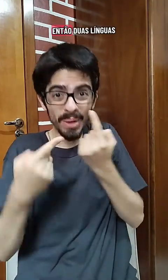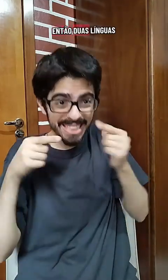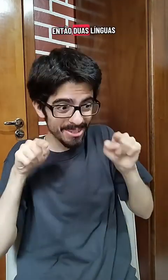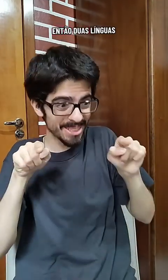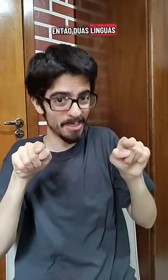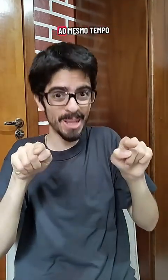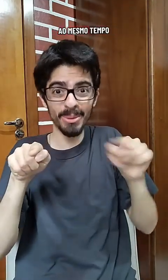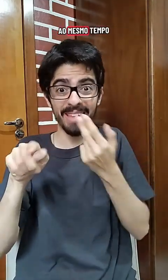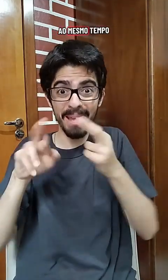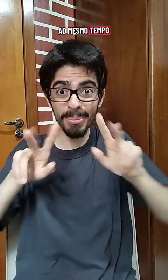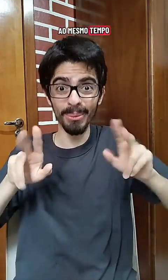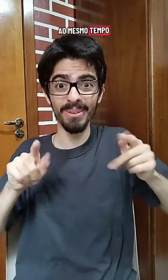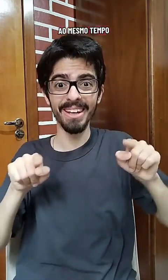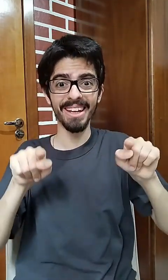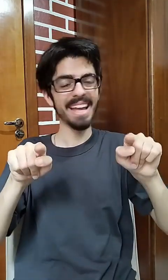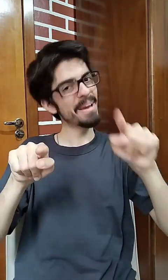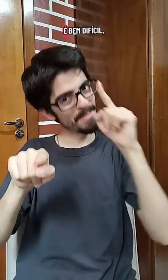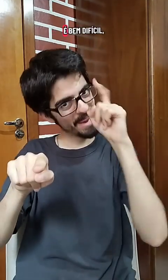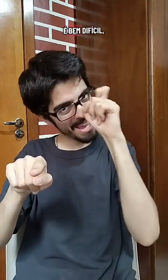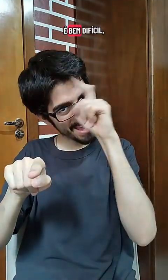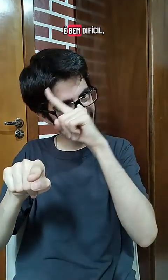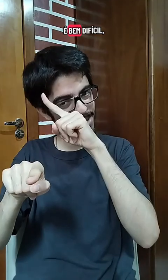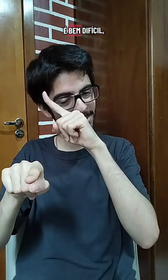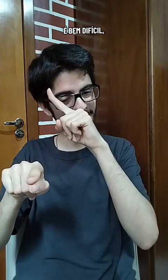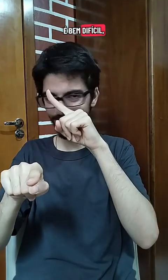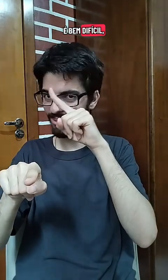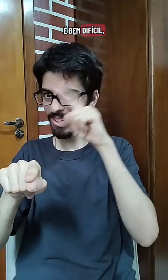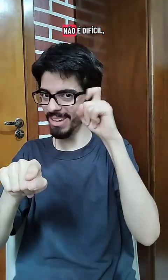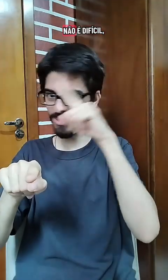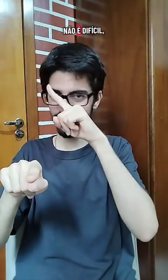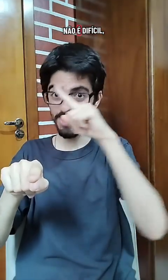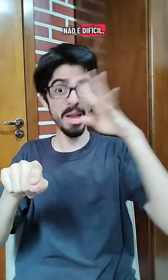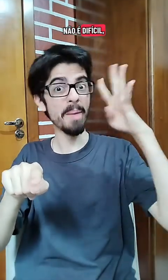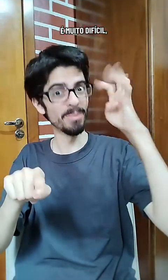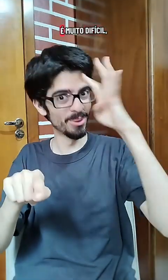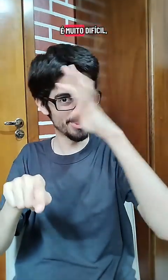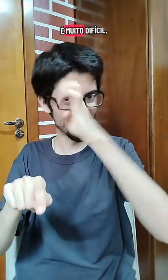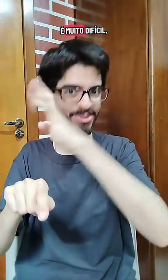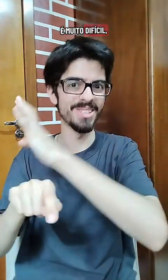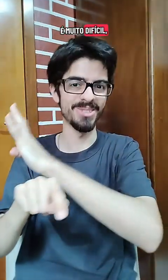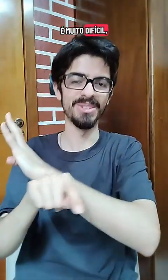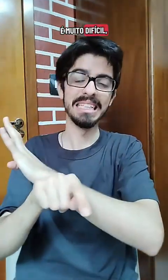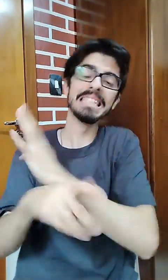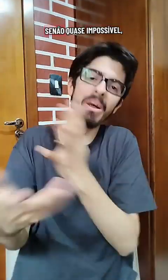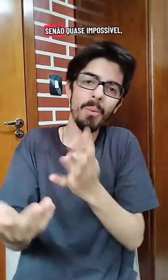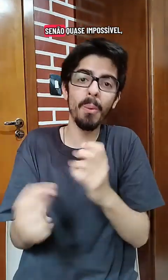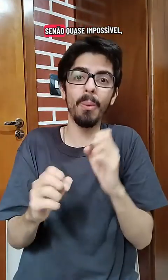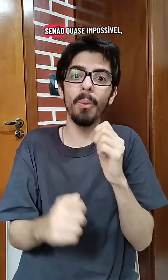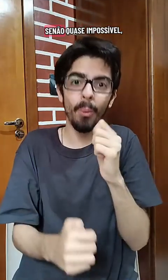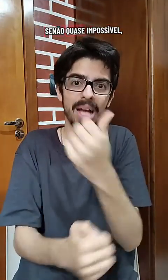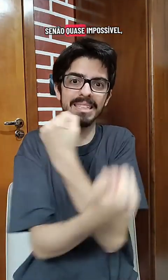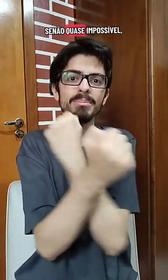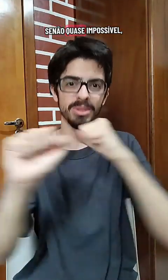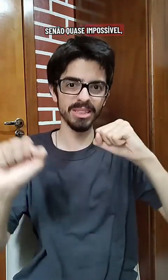duas línguas ao mesmo tempo é bem difícil. Não é difícil, é muito difícil, se não quase